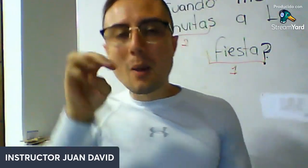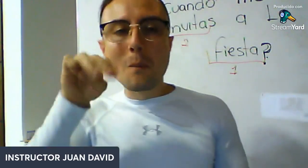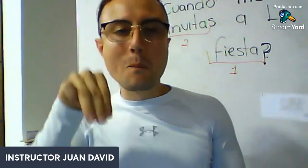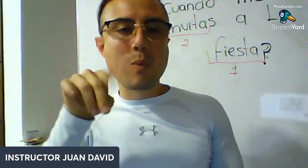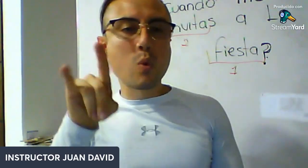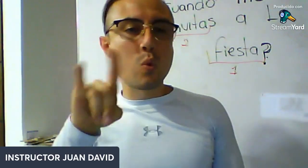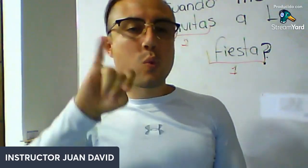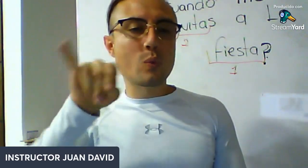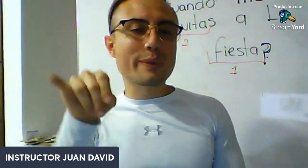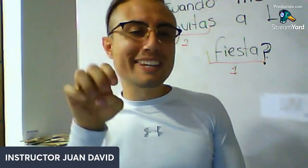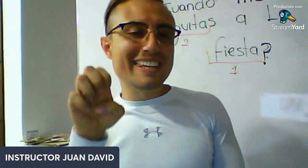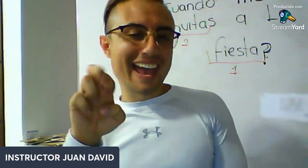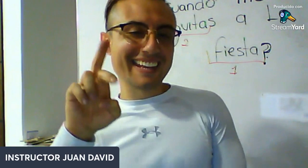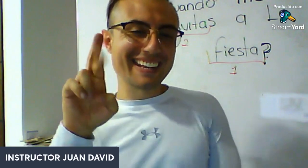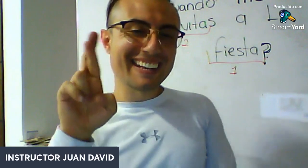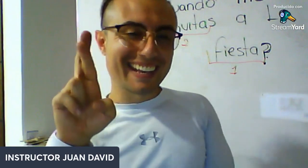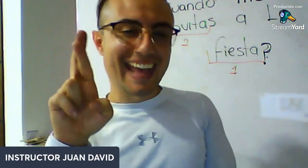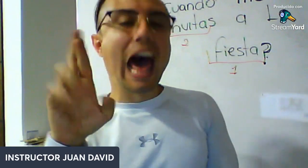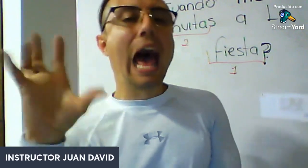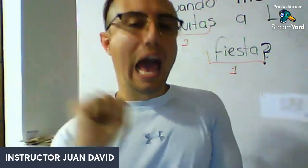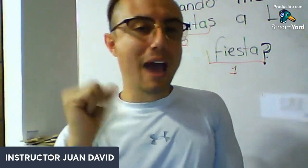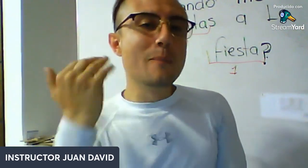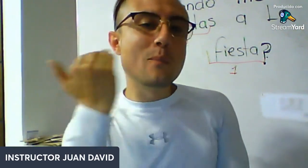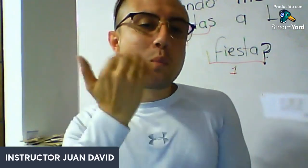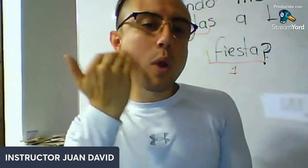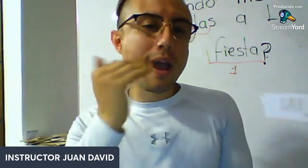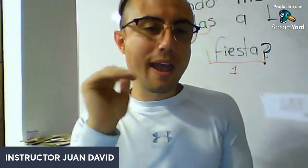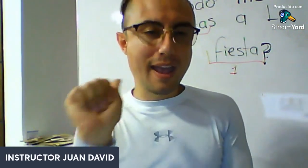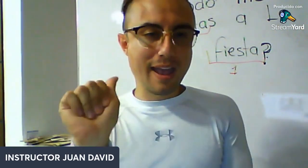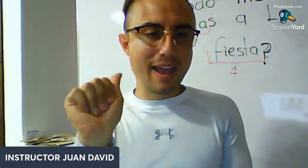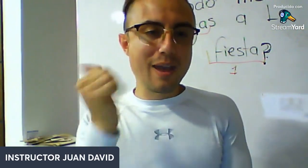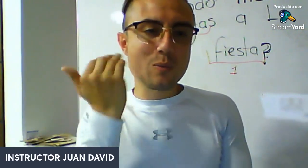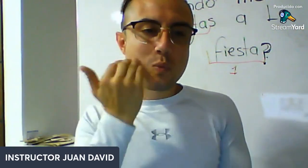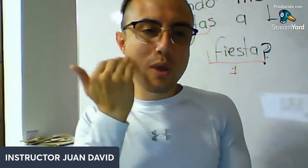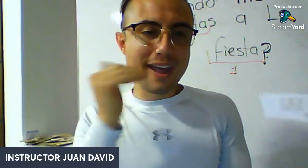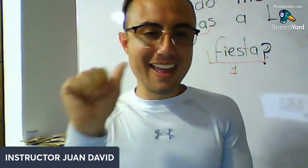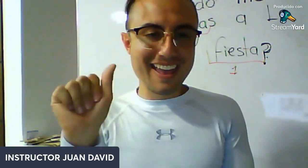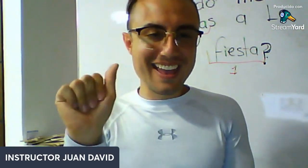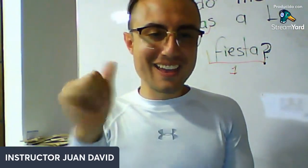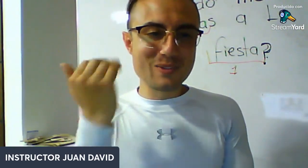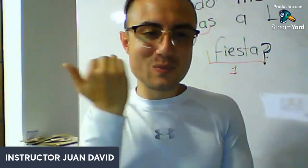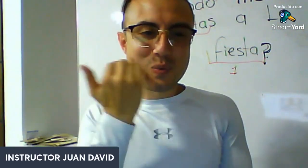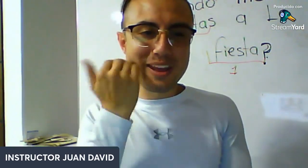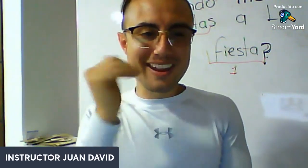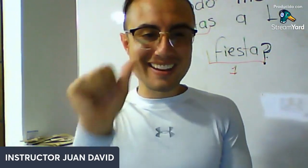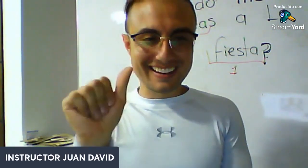aparezca la palabra mujer ahí sí hago esta seña de mujer